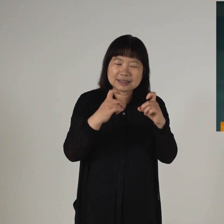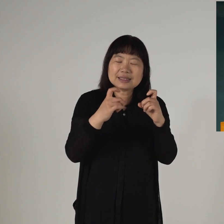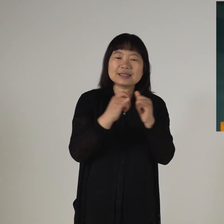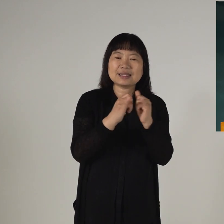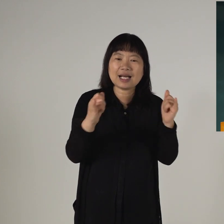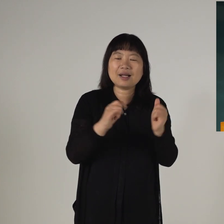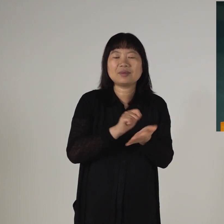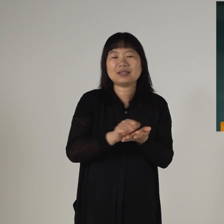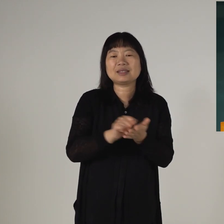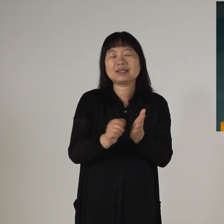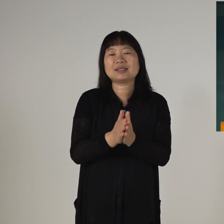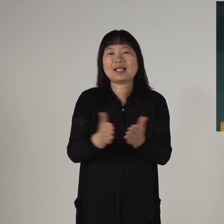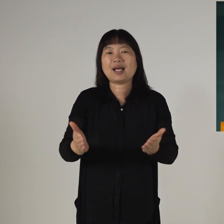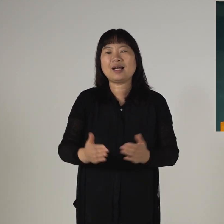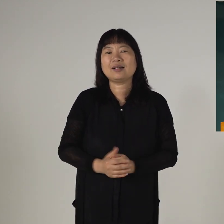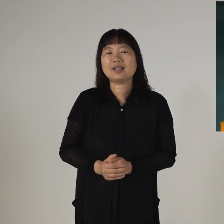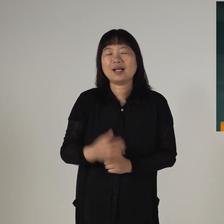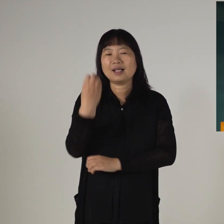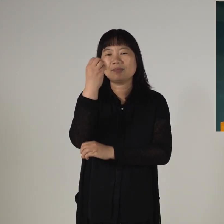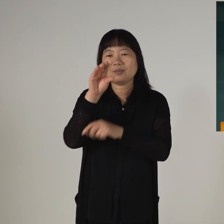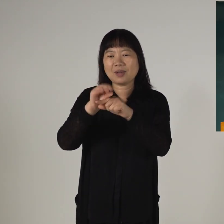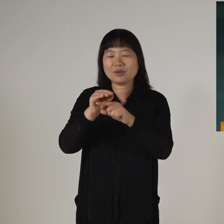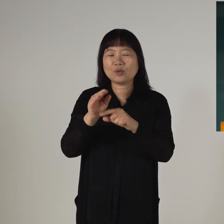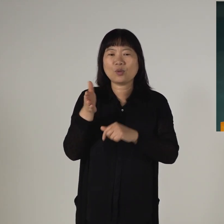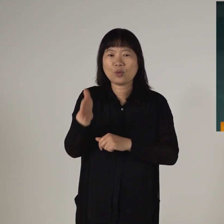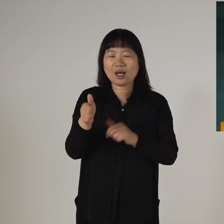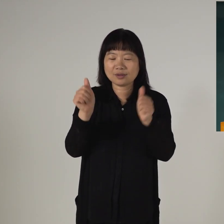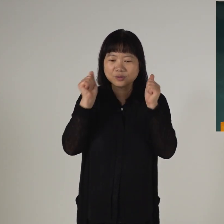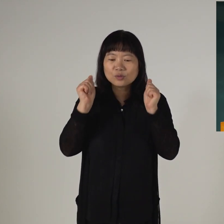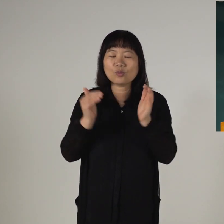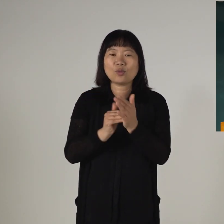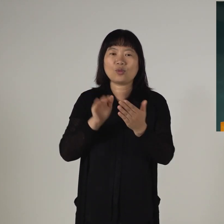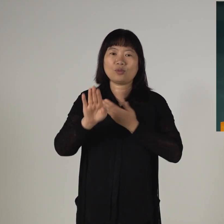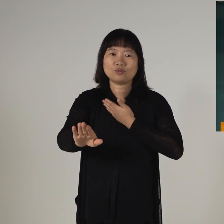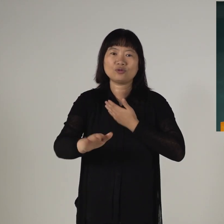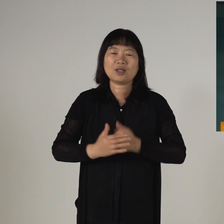그분이 신문방송학과를 나와서